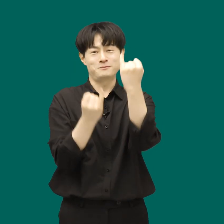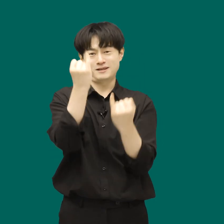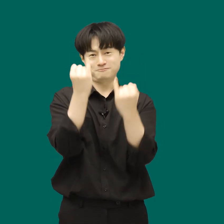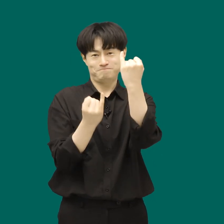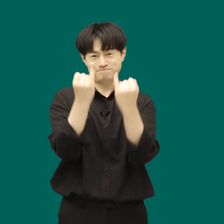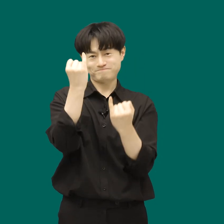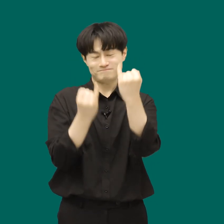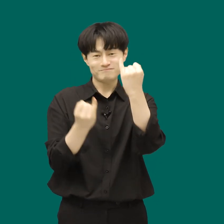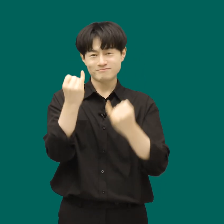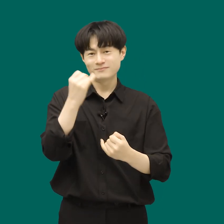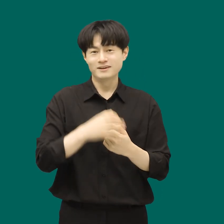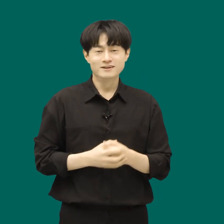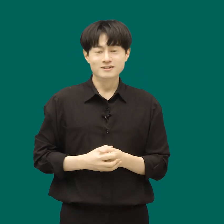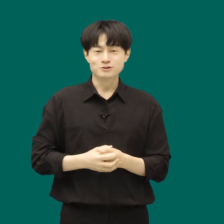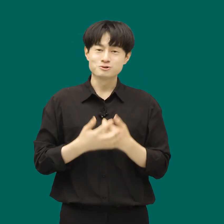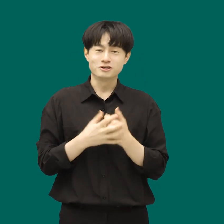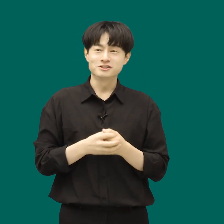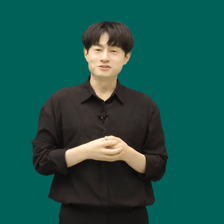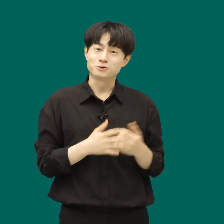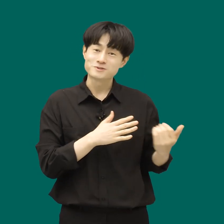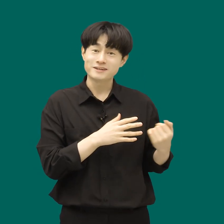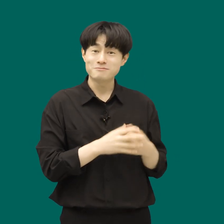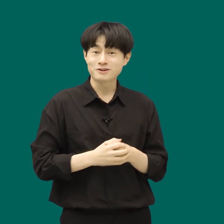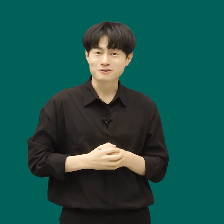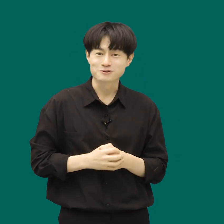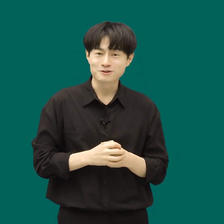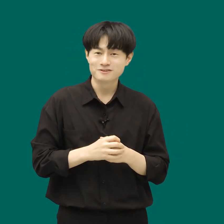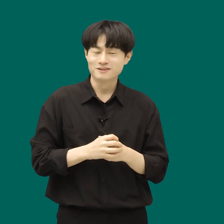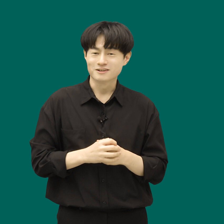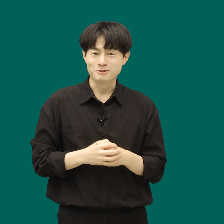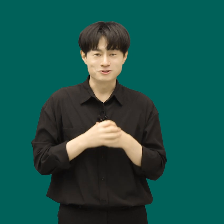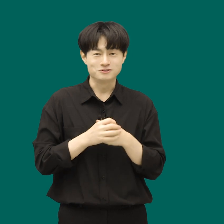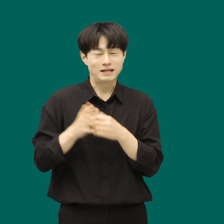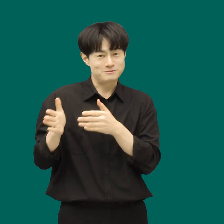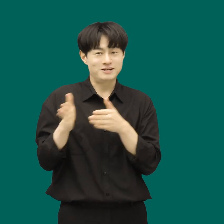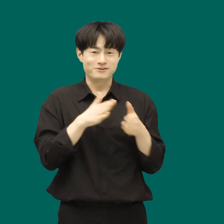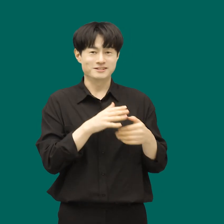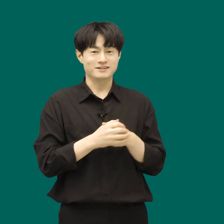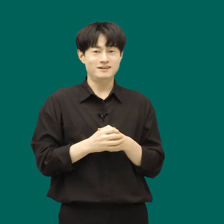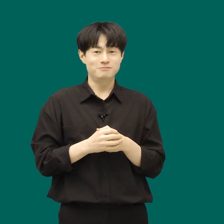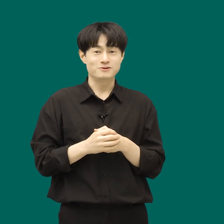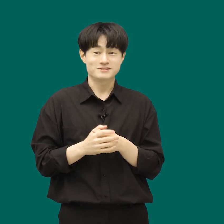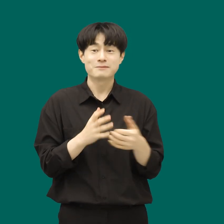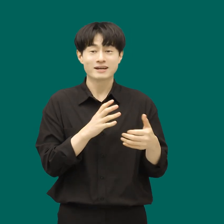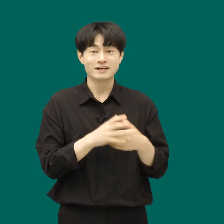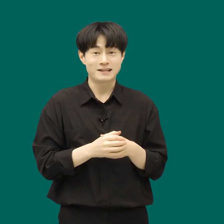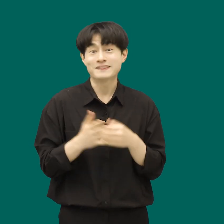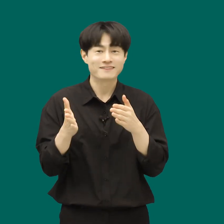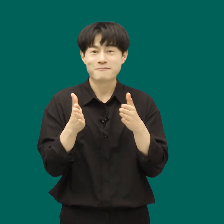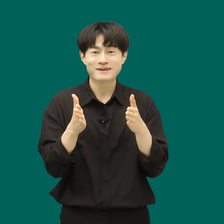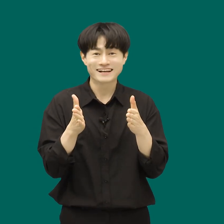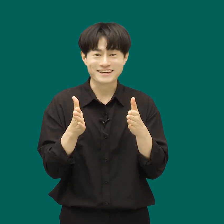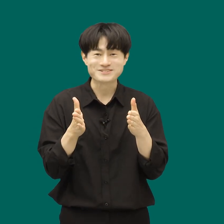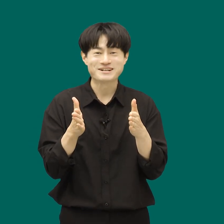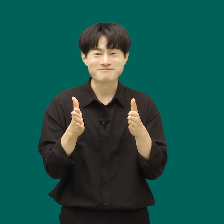자매입니다. 그리고 저는 여동생이 한 명 있거든요. 그러면 저는 남자, 여자니까 뭐 남매가 되겠죠. 남매.